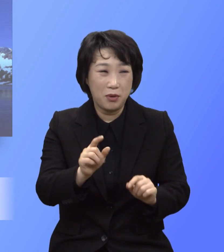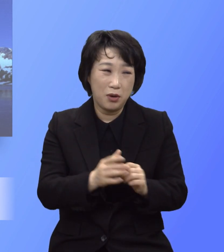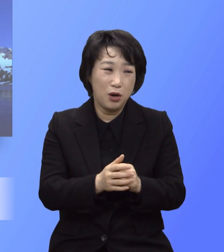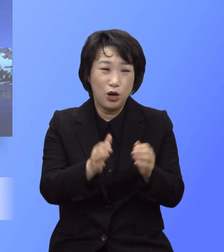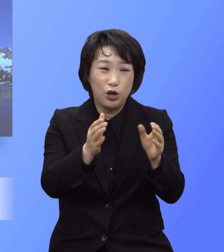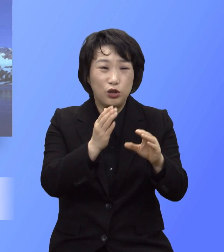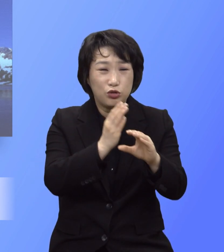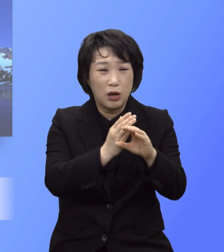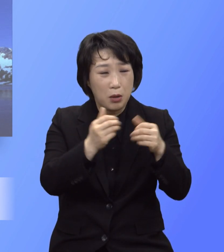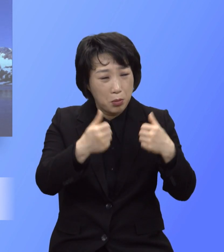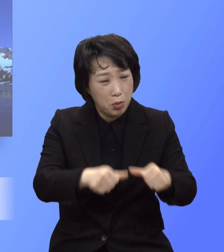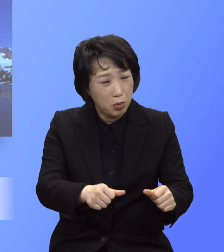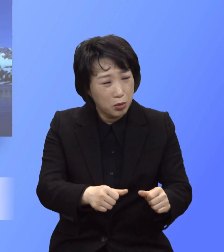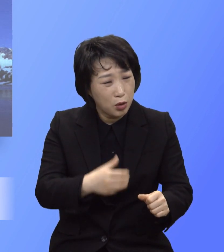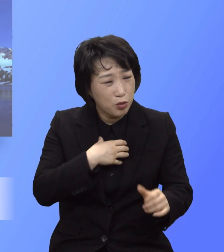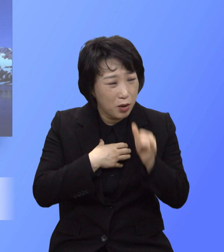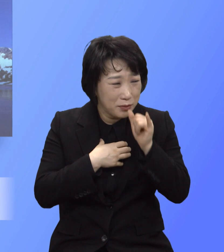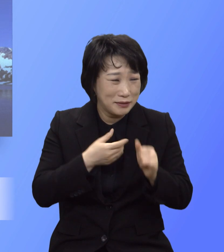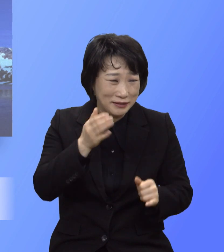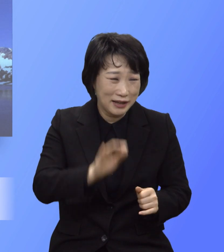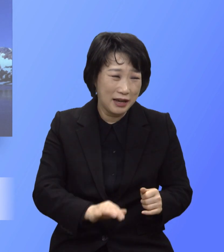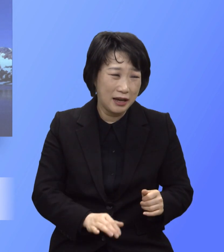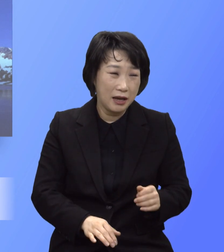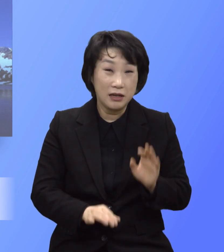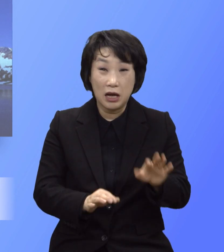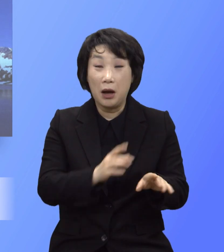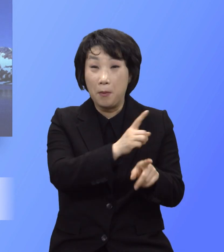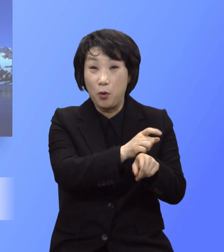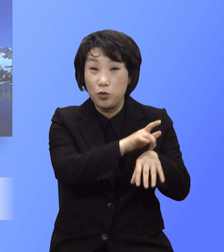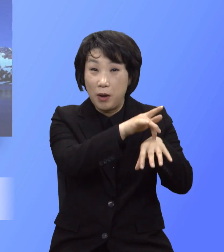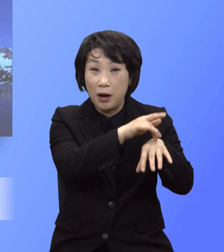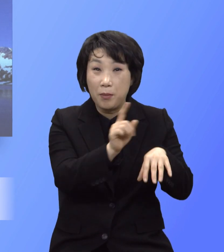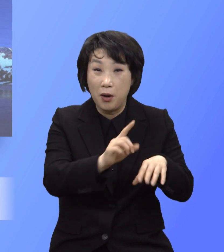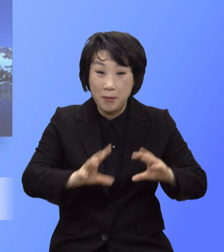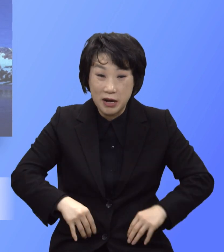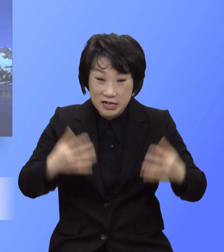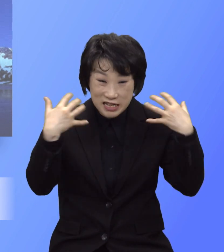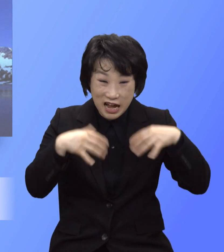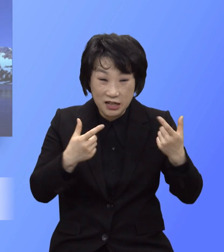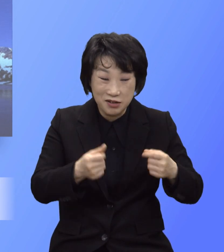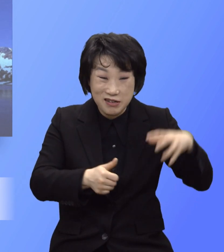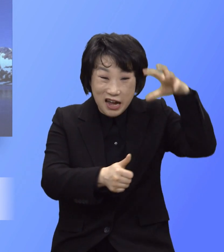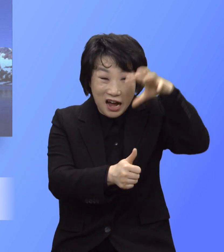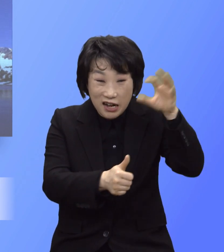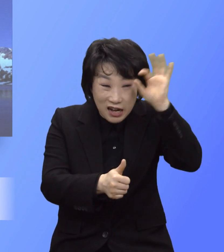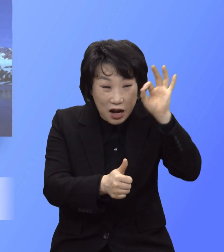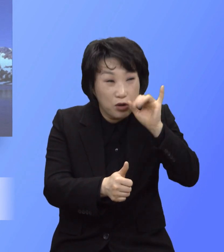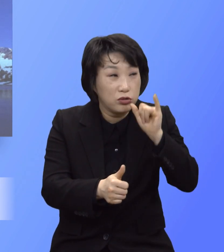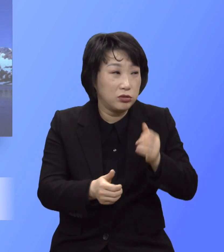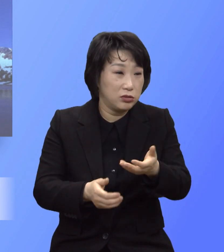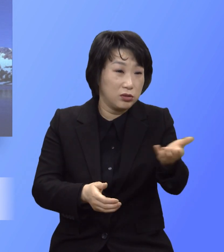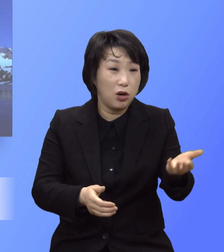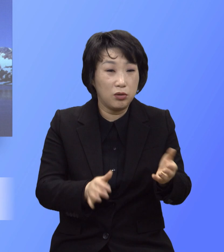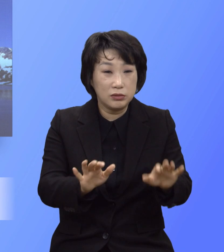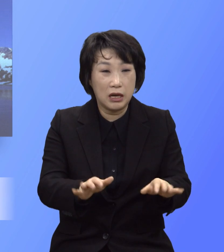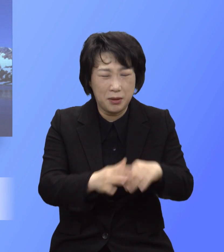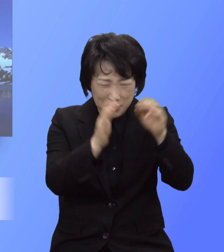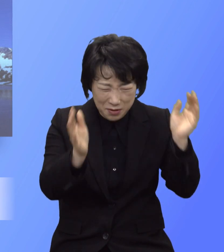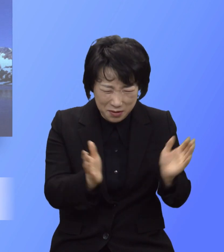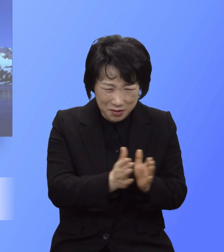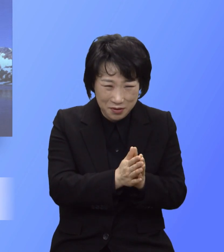도중에 그만둘지도 모르는데 마귀는 우는 사자같이 삼킬 자를 찾는데 너들 어떻게